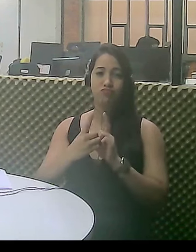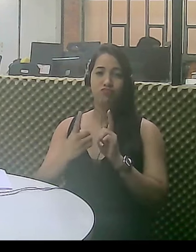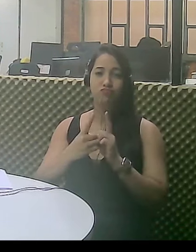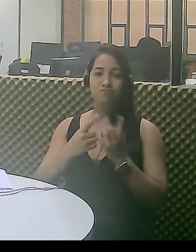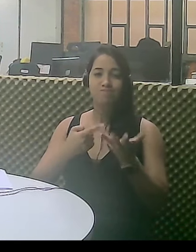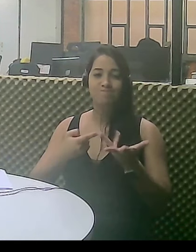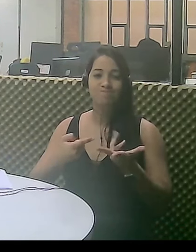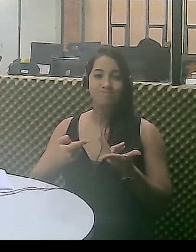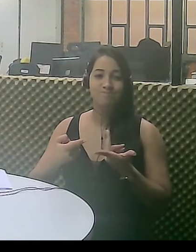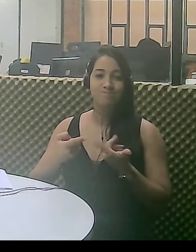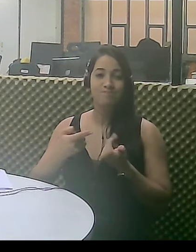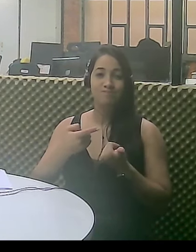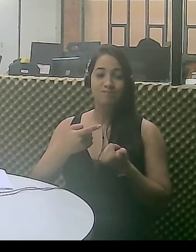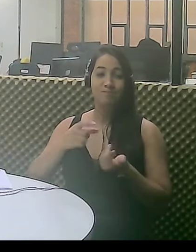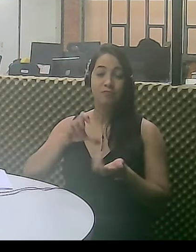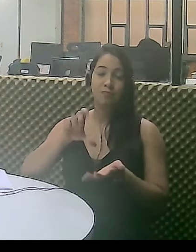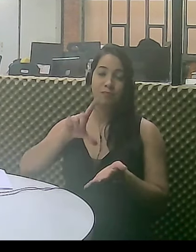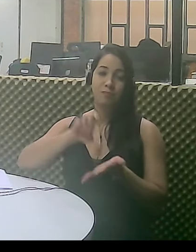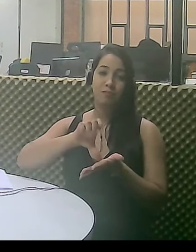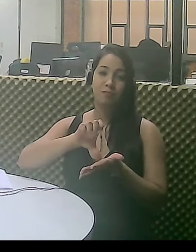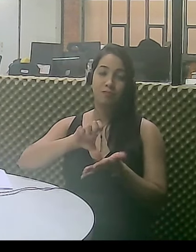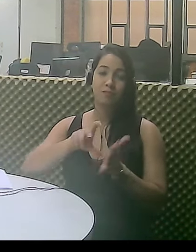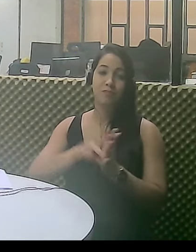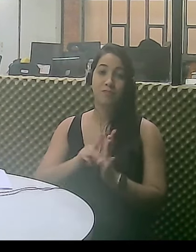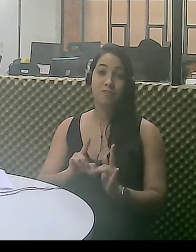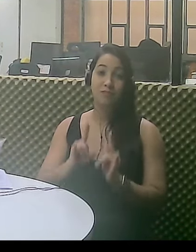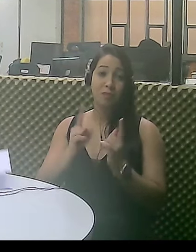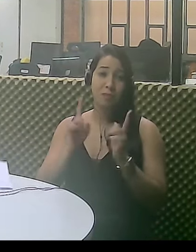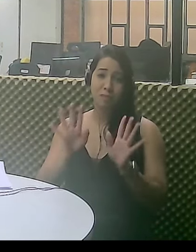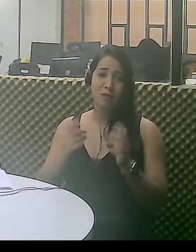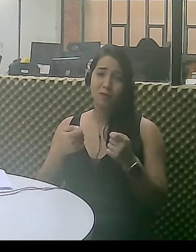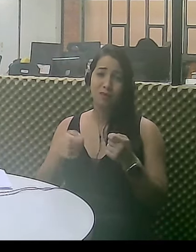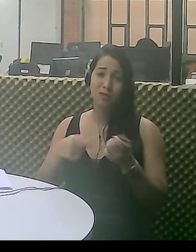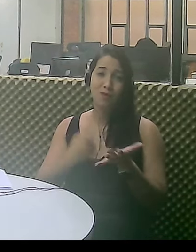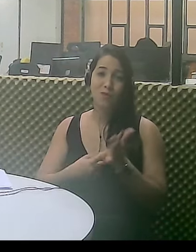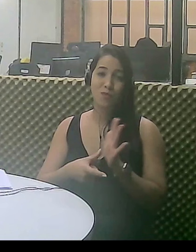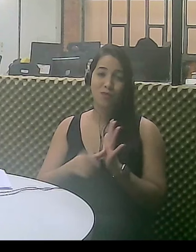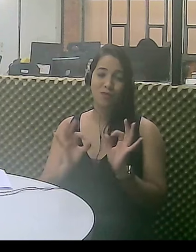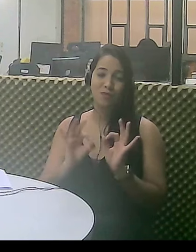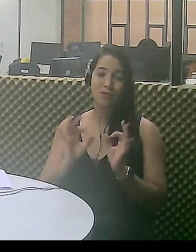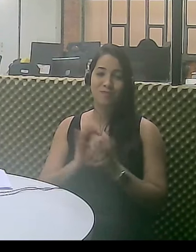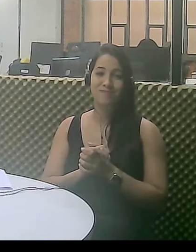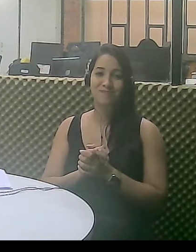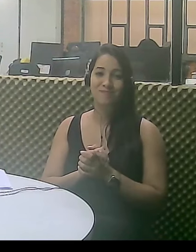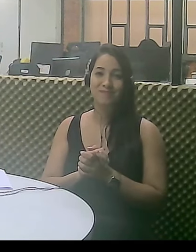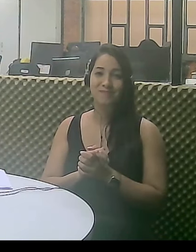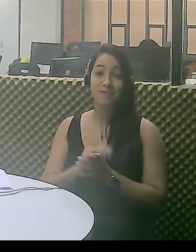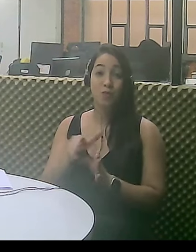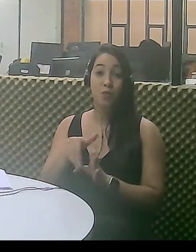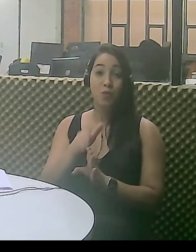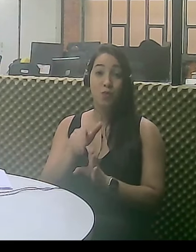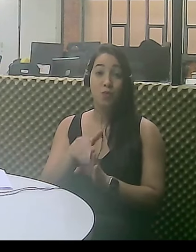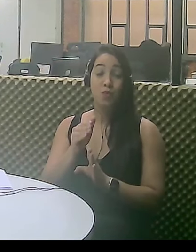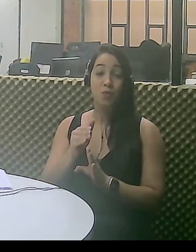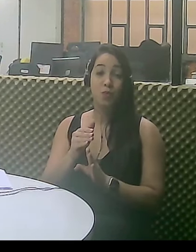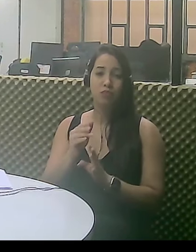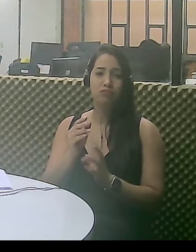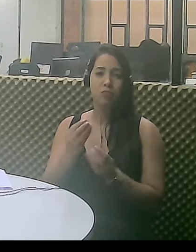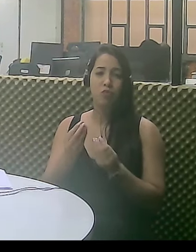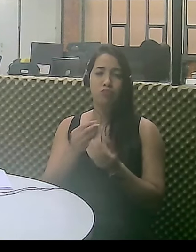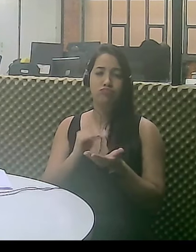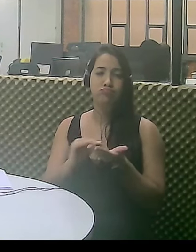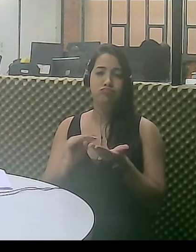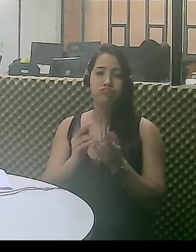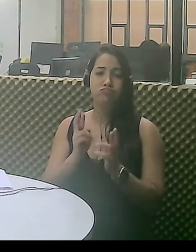serviços oferecidos na sede fixa do órgão, sem a necessidade de agendamento. Além de orientação sobre relações